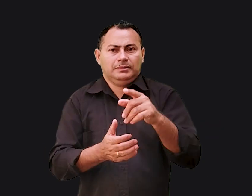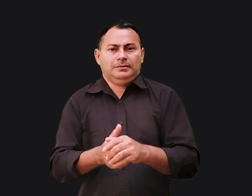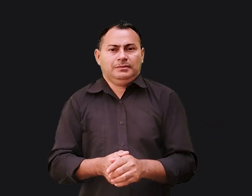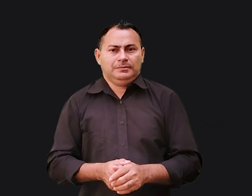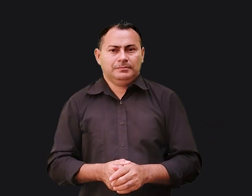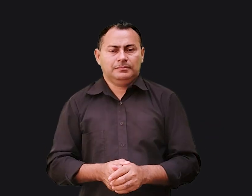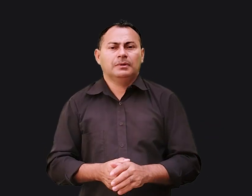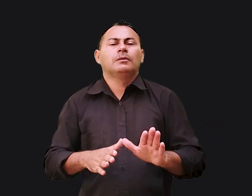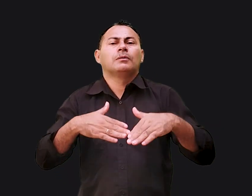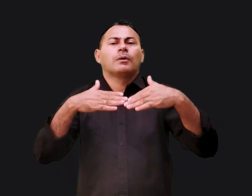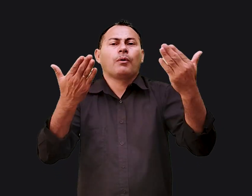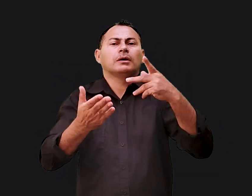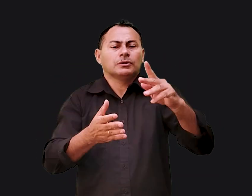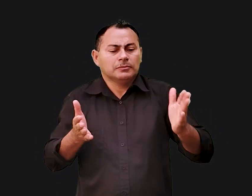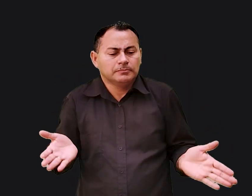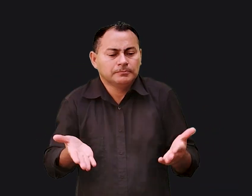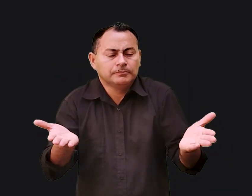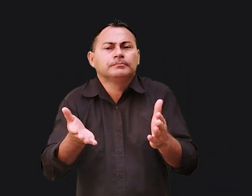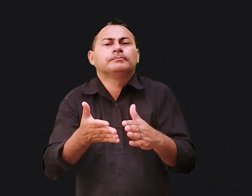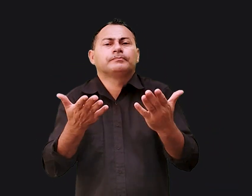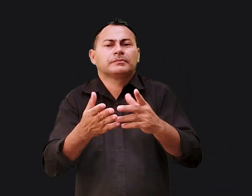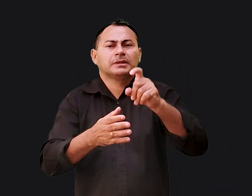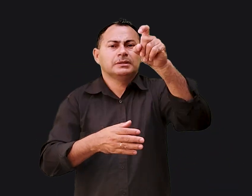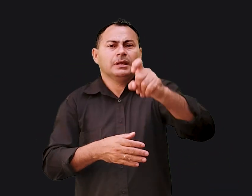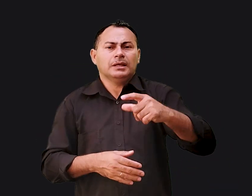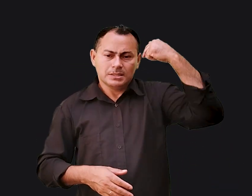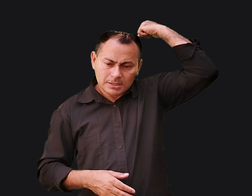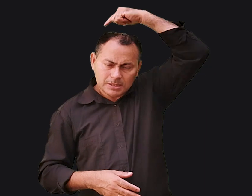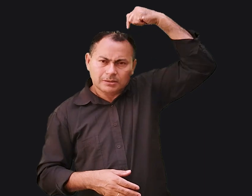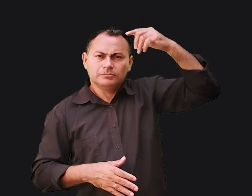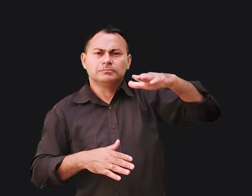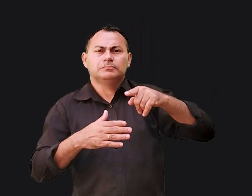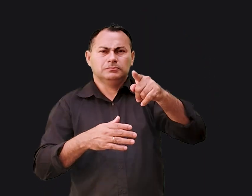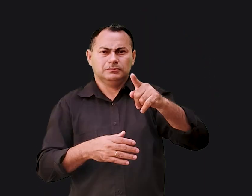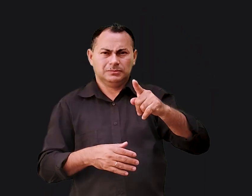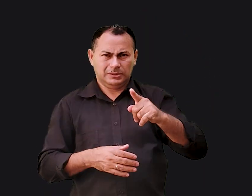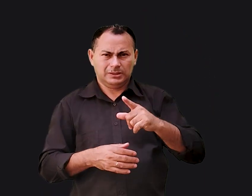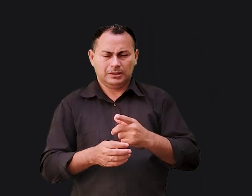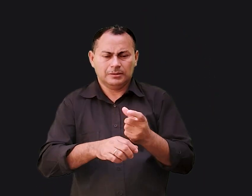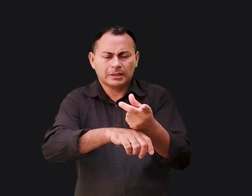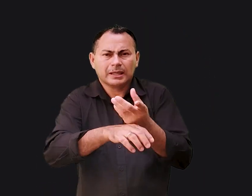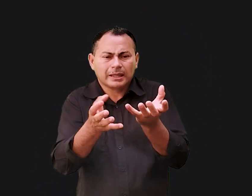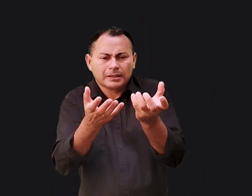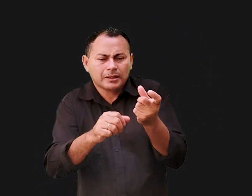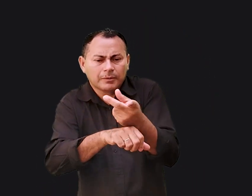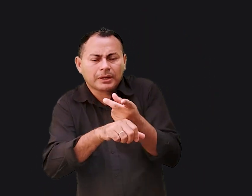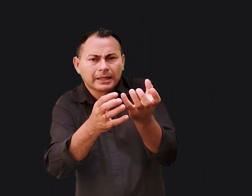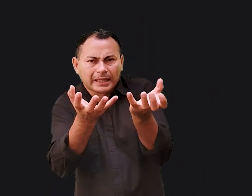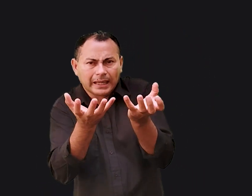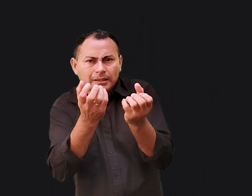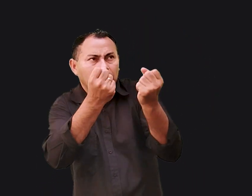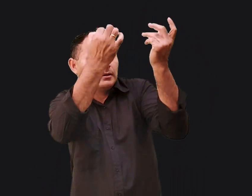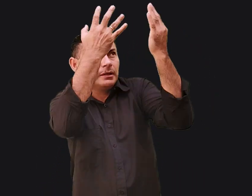você. Quais são suas motivações para ser santo, hein? Você está buscando as bênçãos de Deus porque